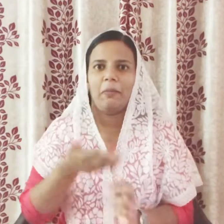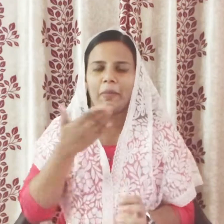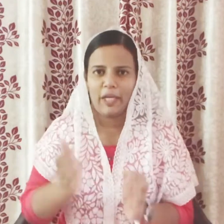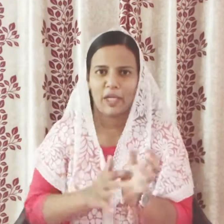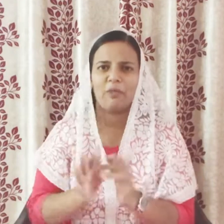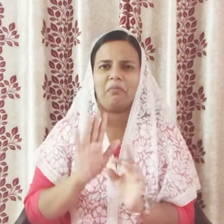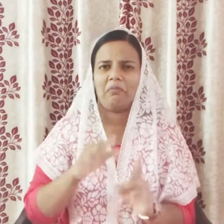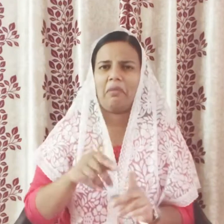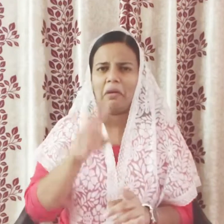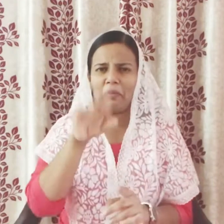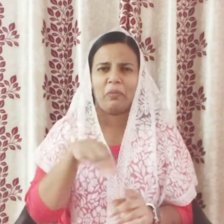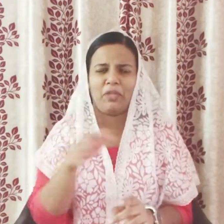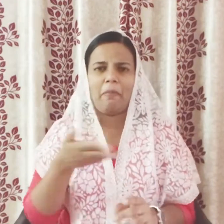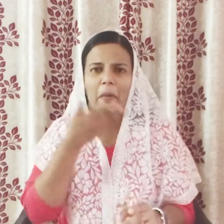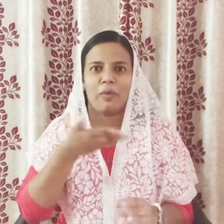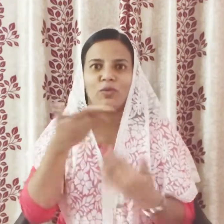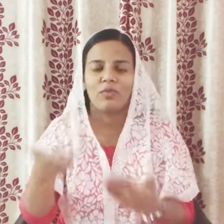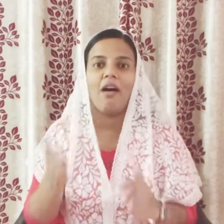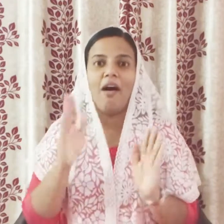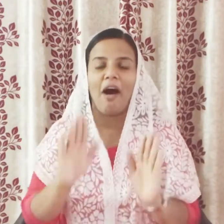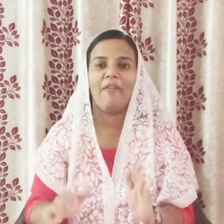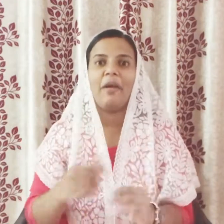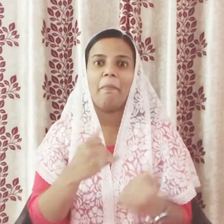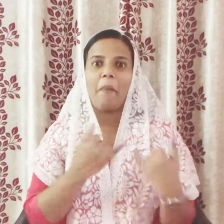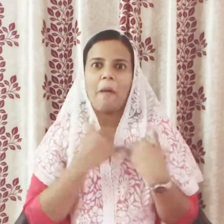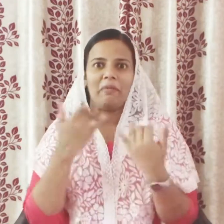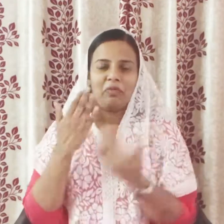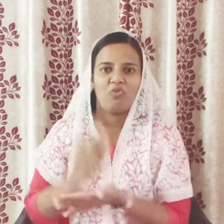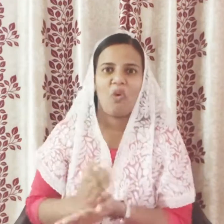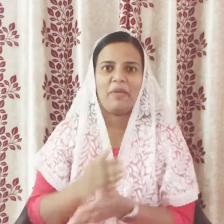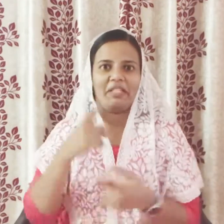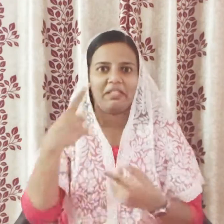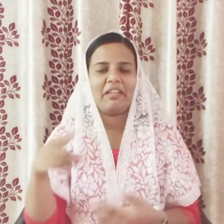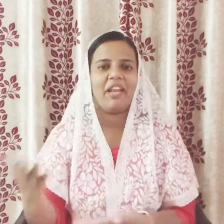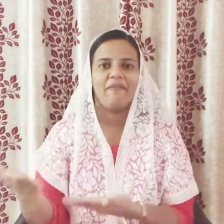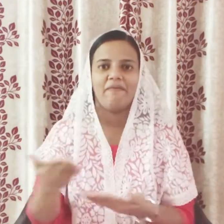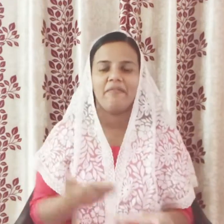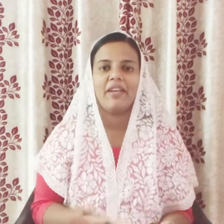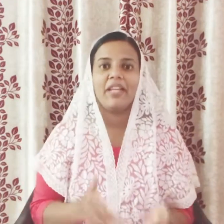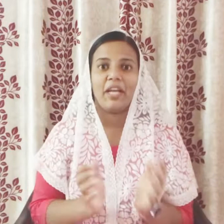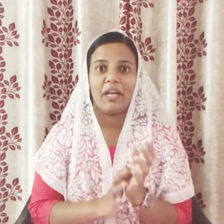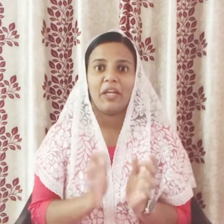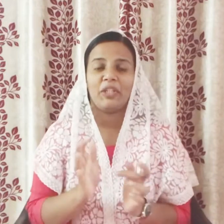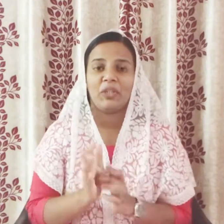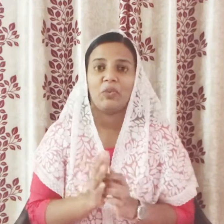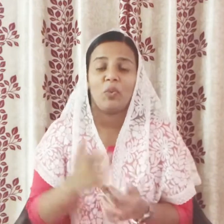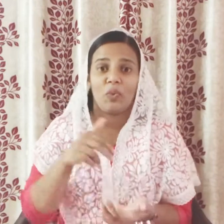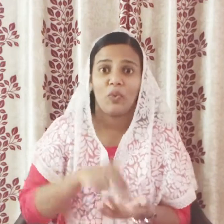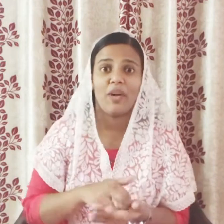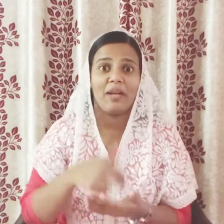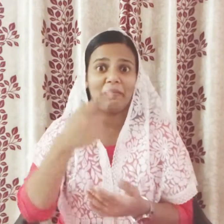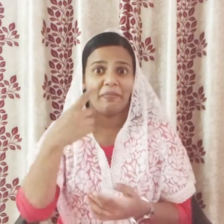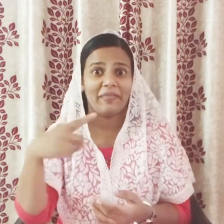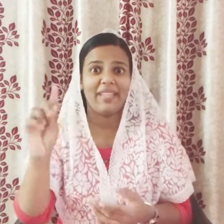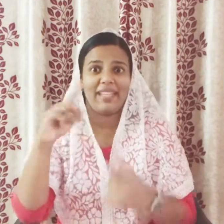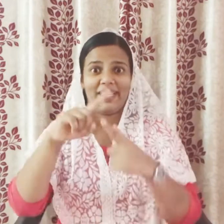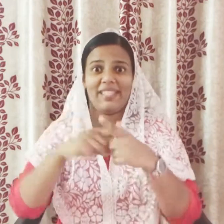കാണിച്ചു കൊടുക്കുക, ആ വ്യക്തിക്ക് പാപത്തിൽ നിന്ന് മോചനം പ്രാപിക്കുക, ആ വ്യക്തിയെ യേശു ക്രിസ്തുവിലുള്ള നീതീകരണത്തിലേക്ക്